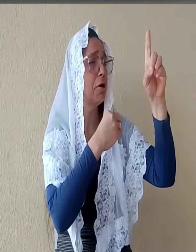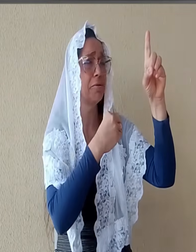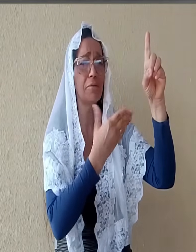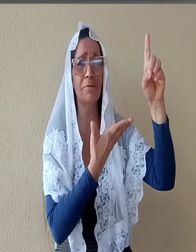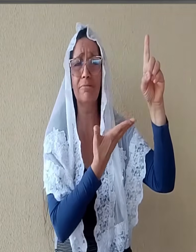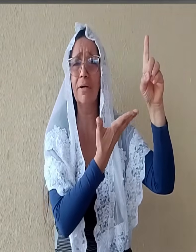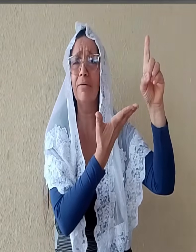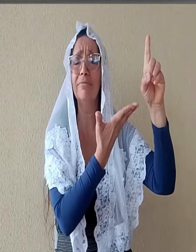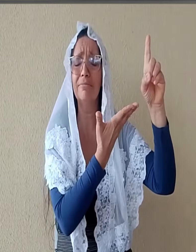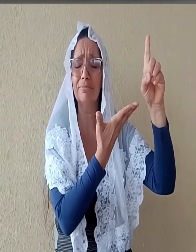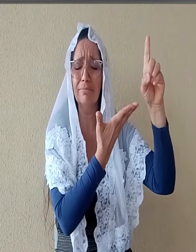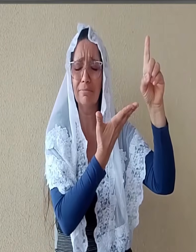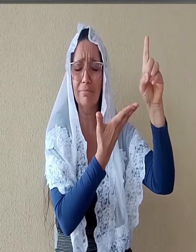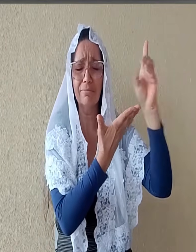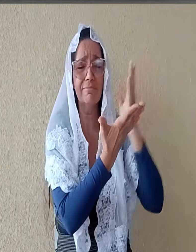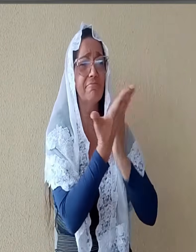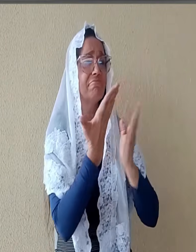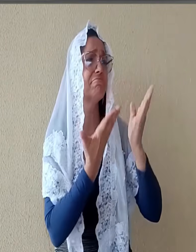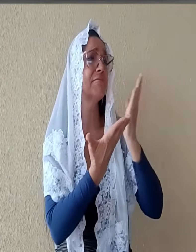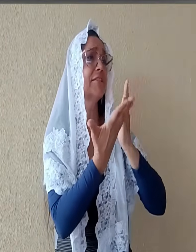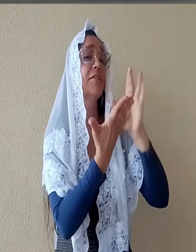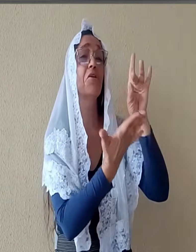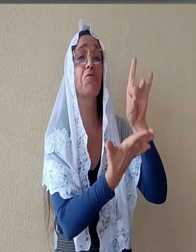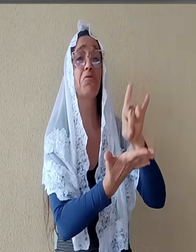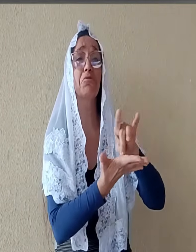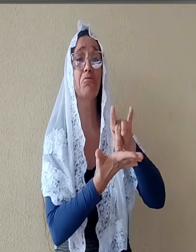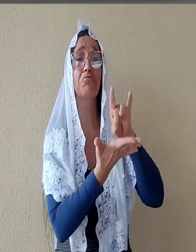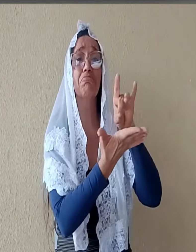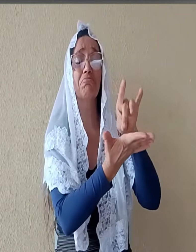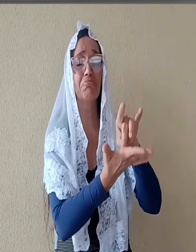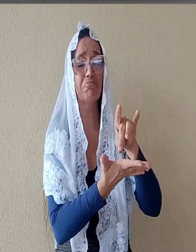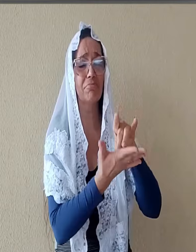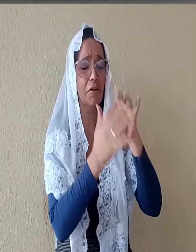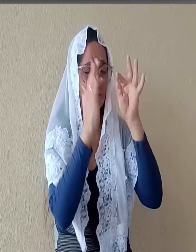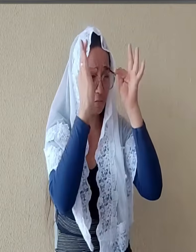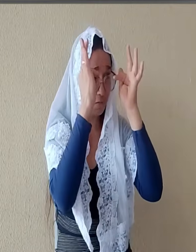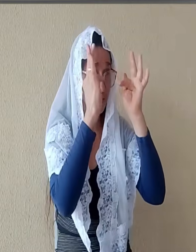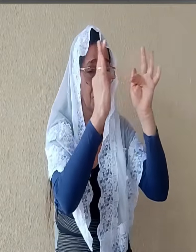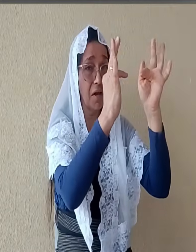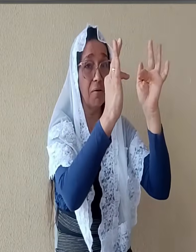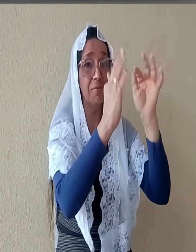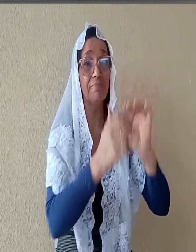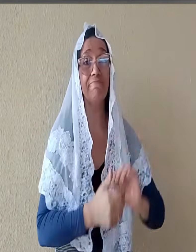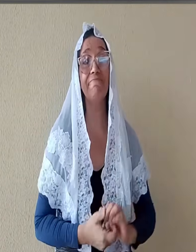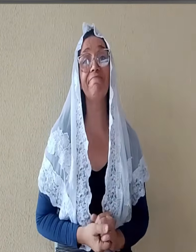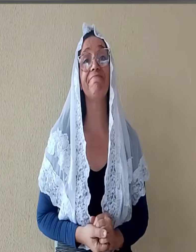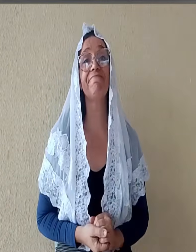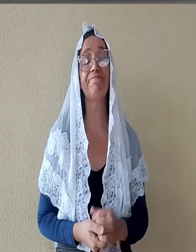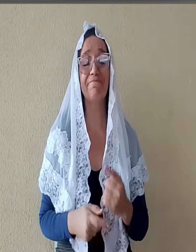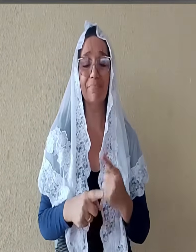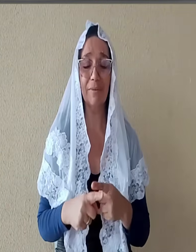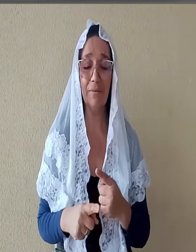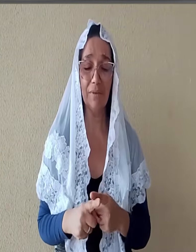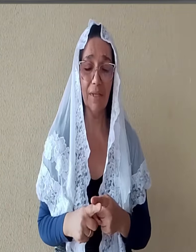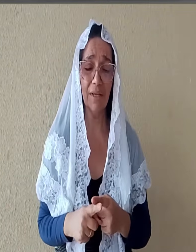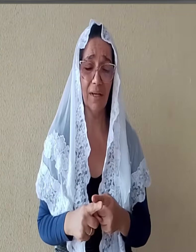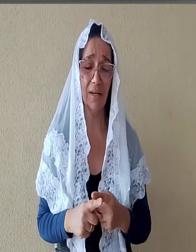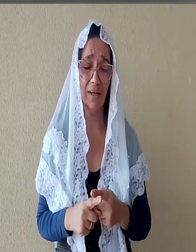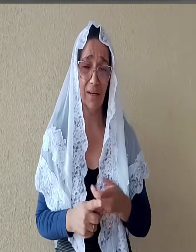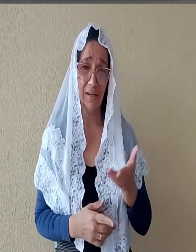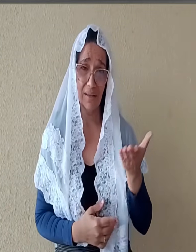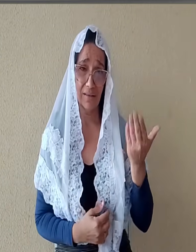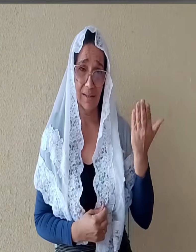nós olharmos para trás e de ver onde o Senhor tirou nós, bendito é o nome do Senhor, do mundo, do engano,